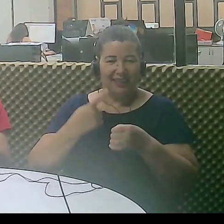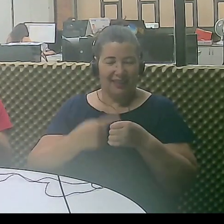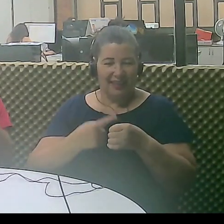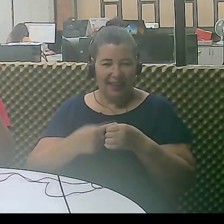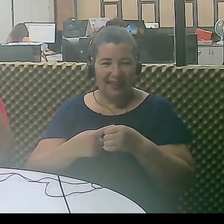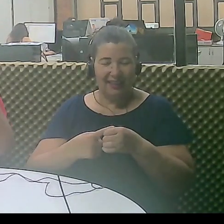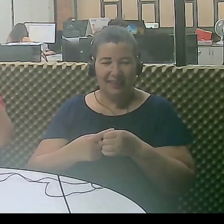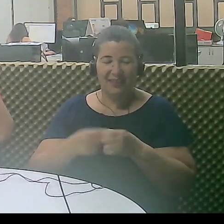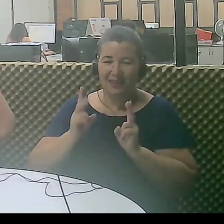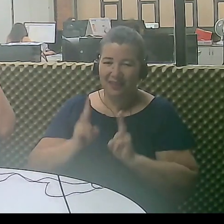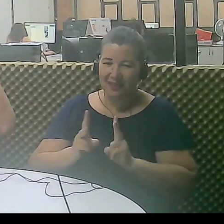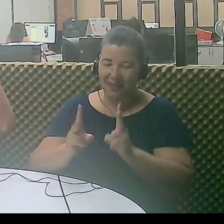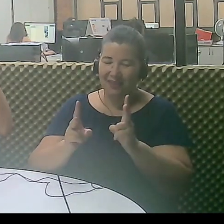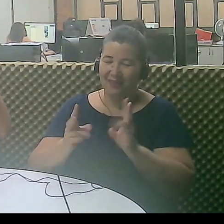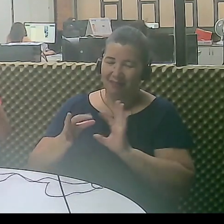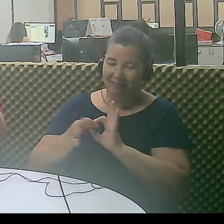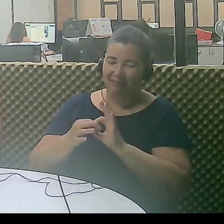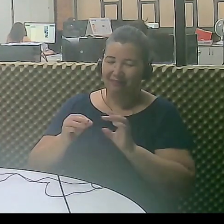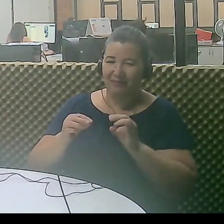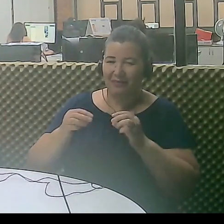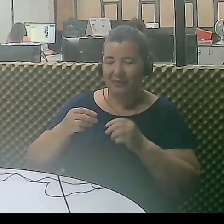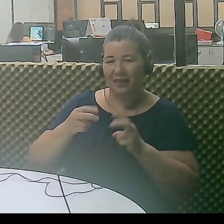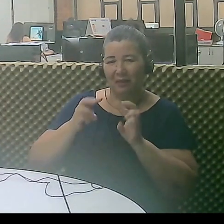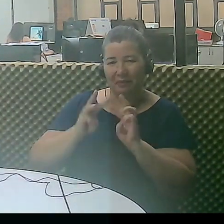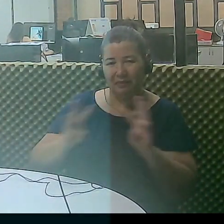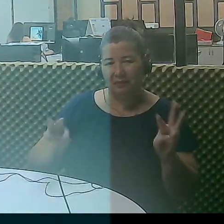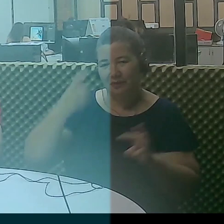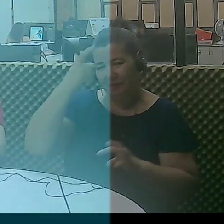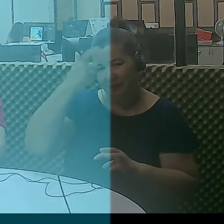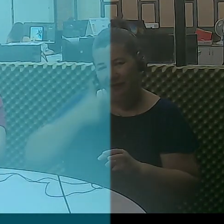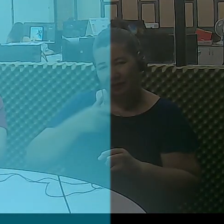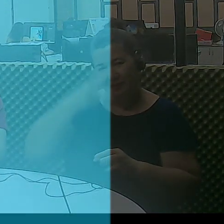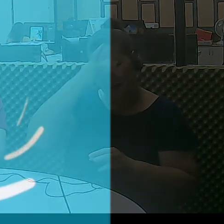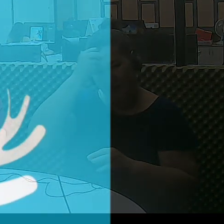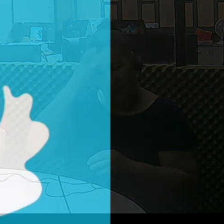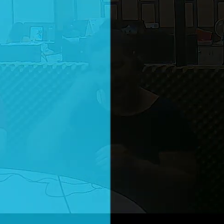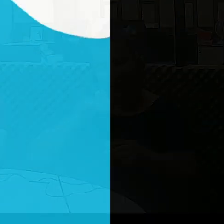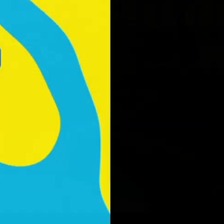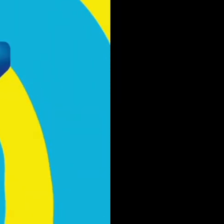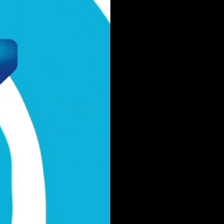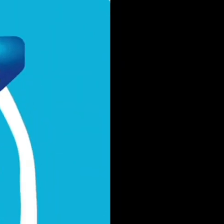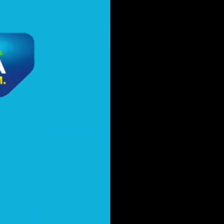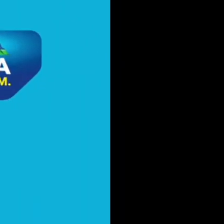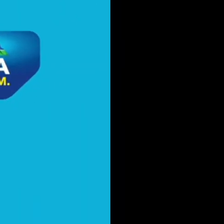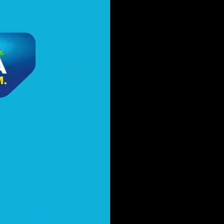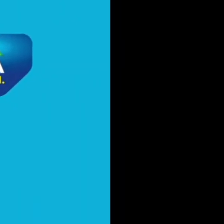Continue conosco no portal da Prefeitura e nas redes sociais.